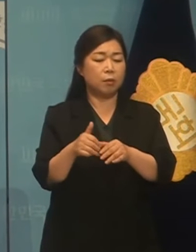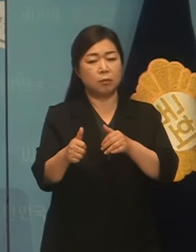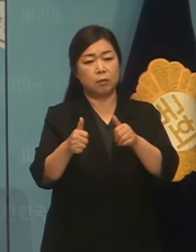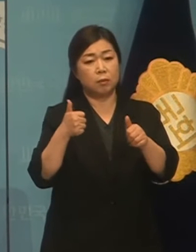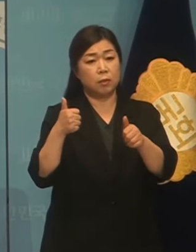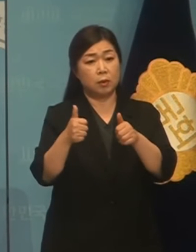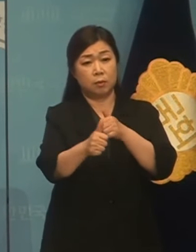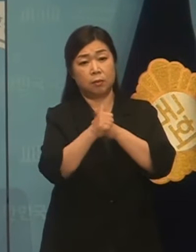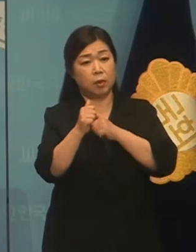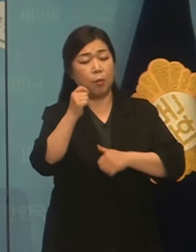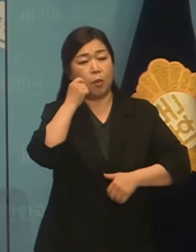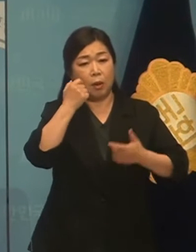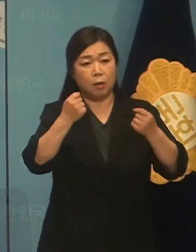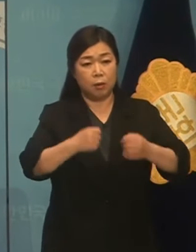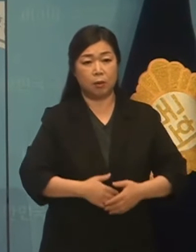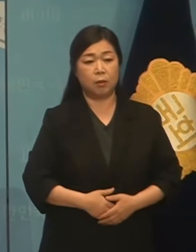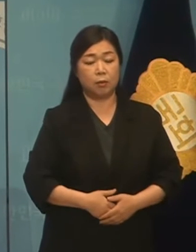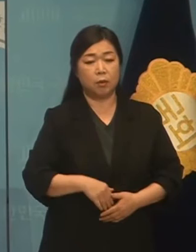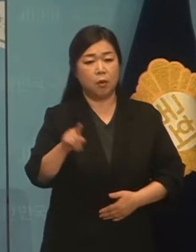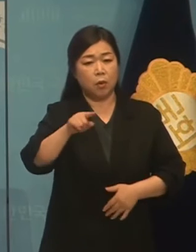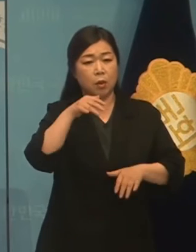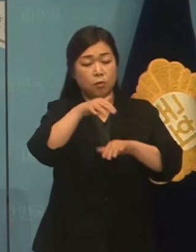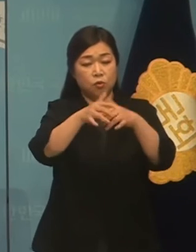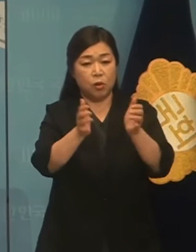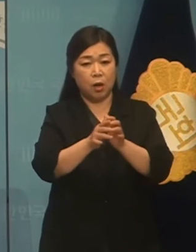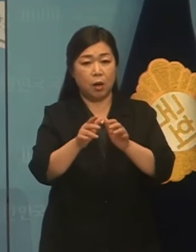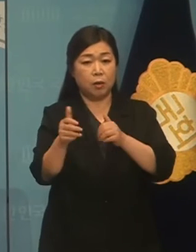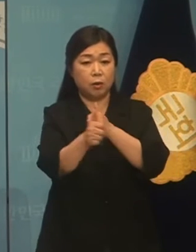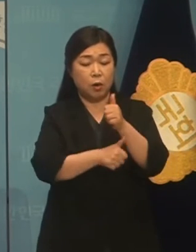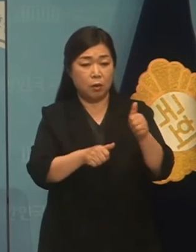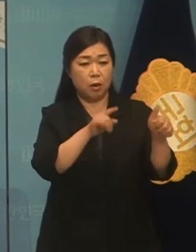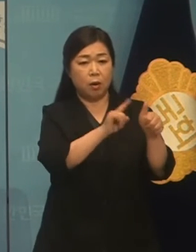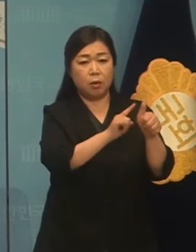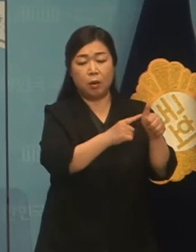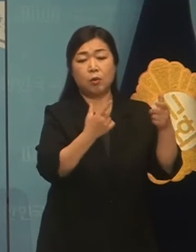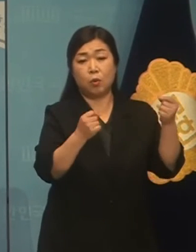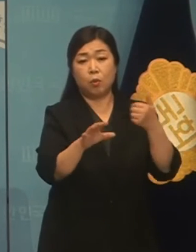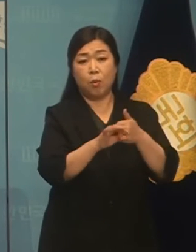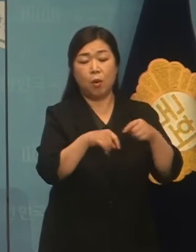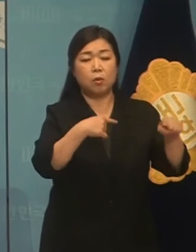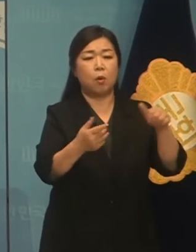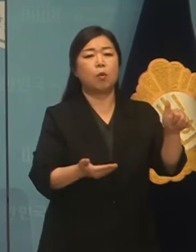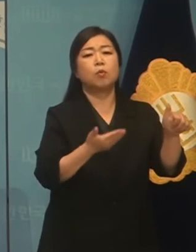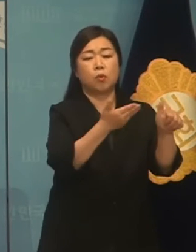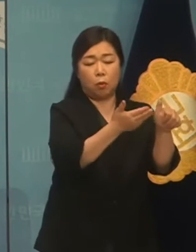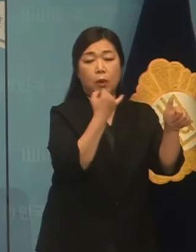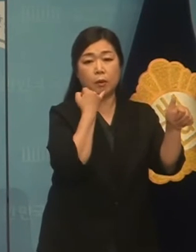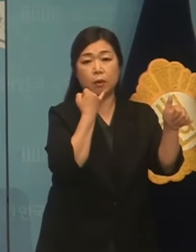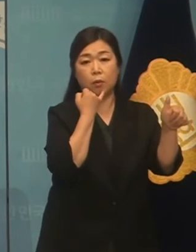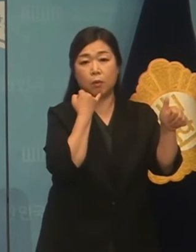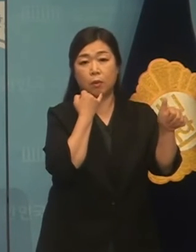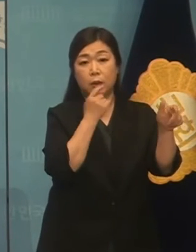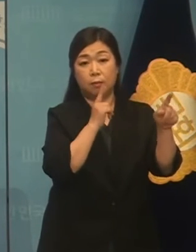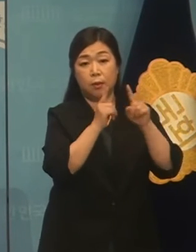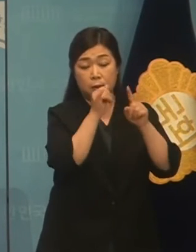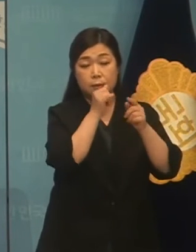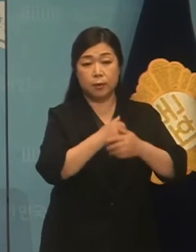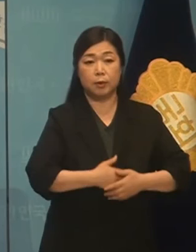말합니다. 어떤 민주당 의원은 조혜진 의원 정도 되면 정권 넘겨줘도 된다고